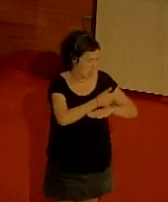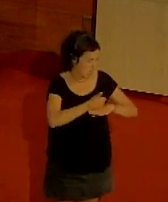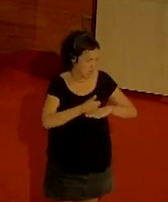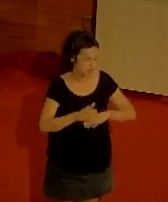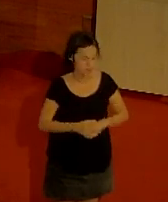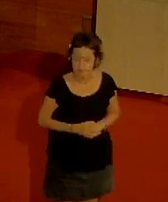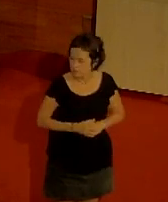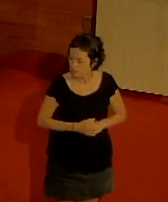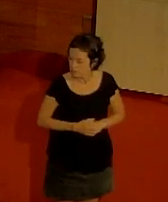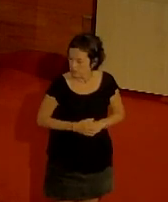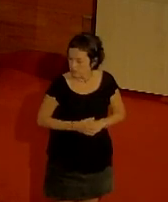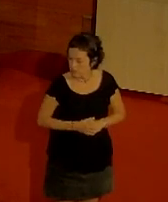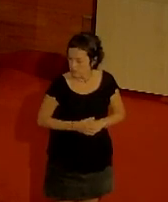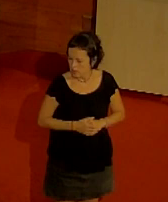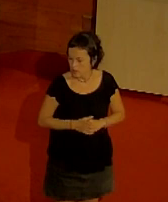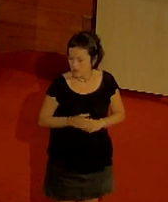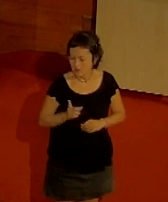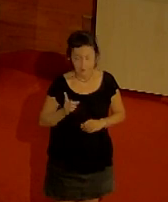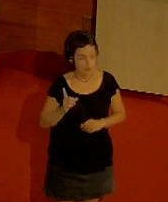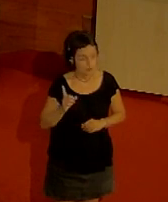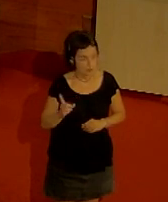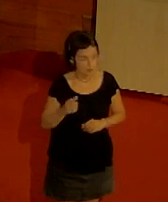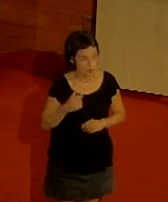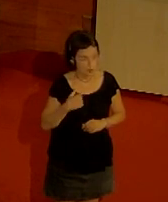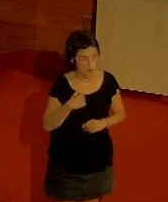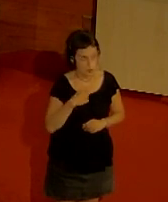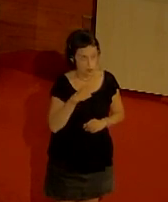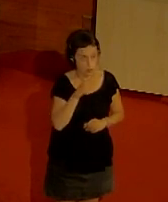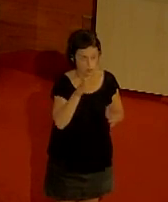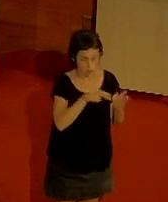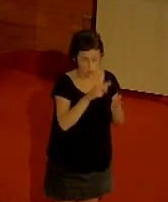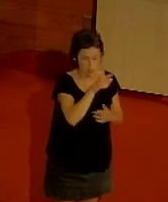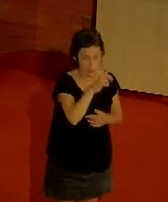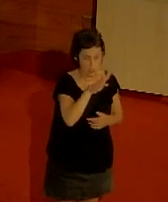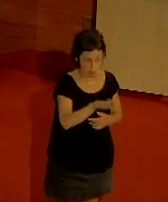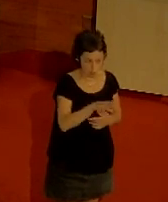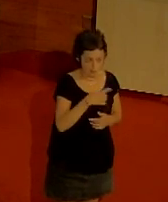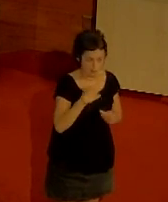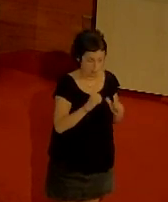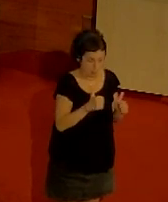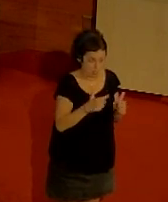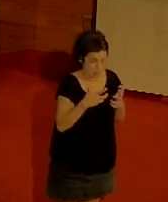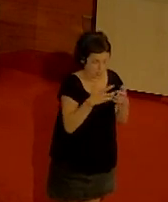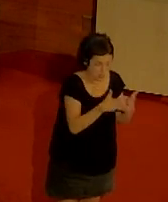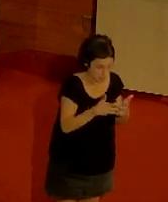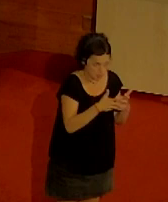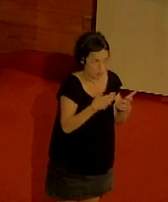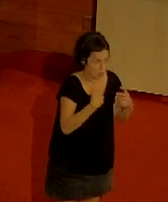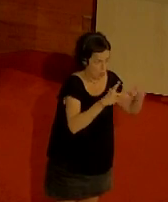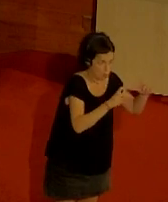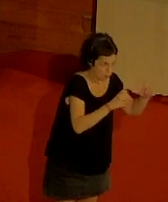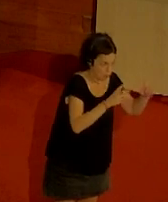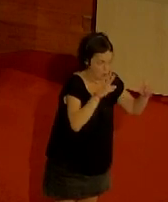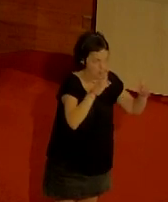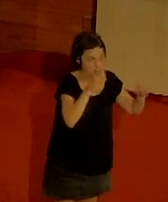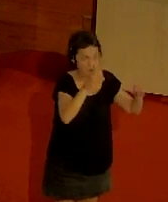que esto es importante porque hice una en 2014 que fue cuando hubo los primeros combates y luego volví a cabo de 2 años, que es